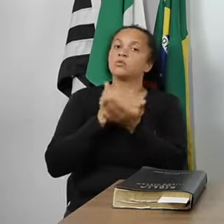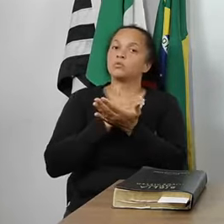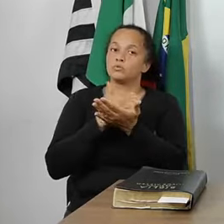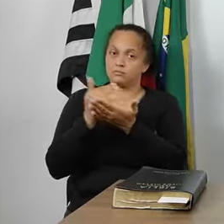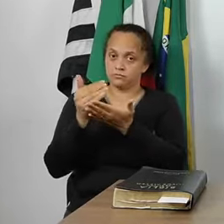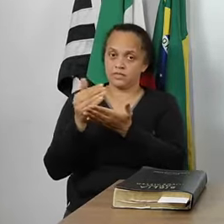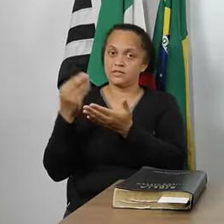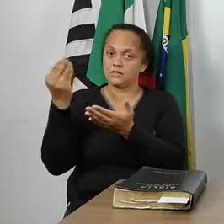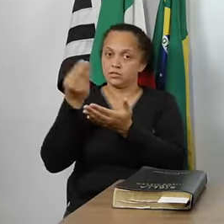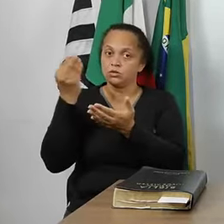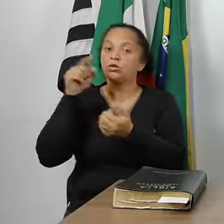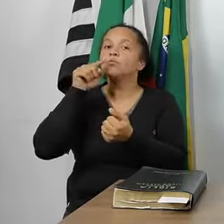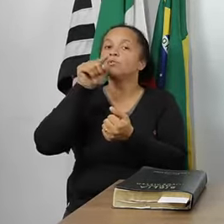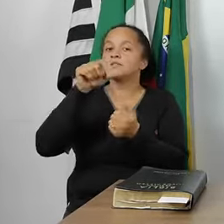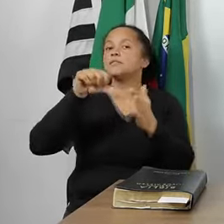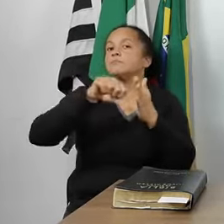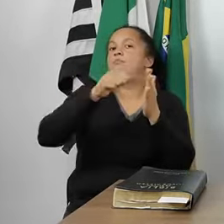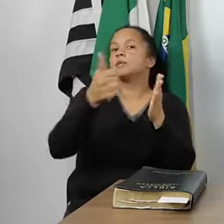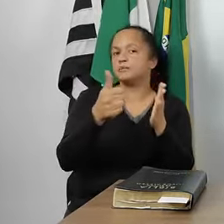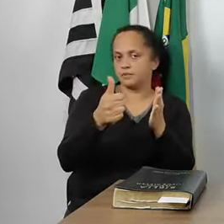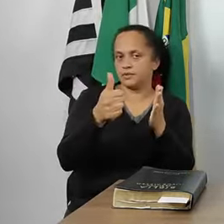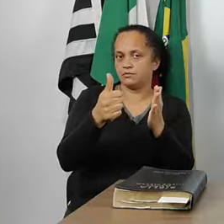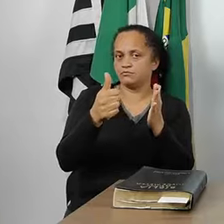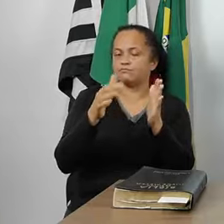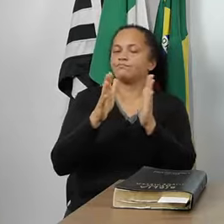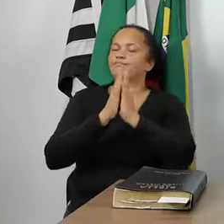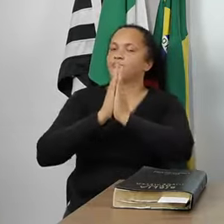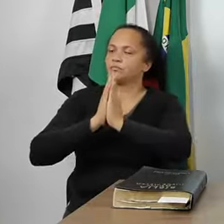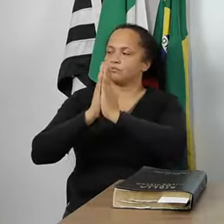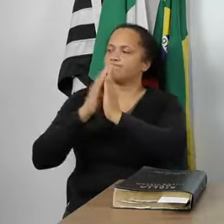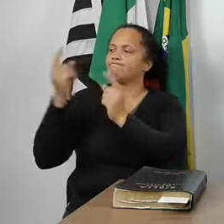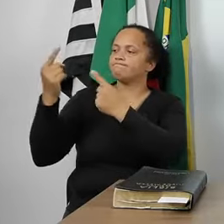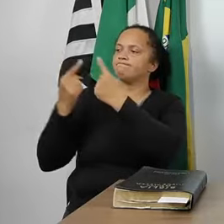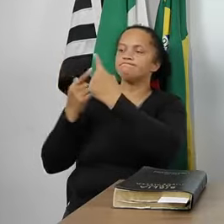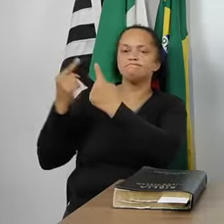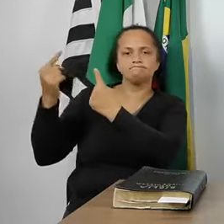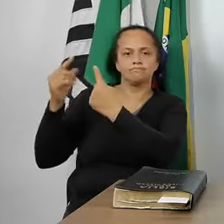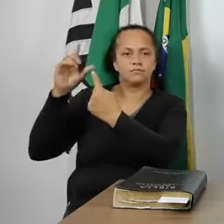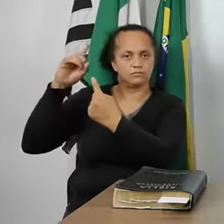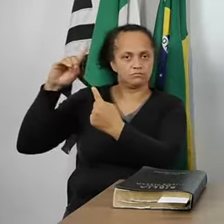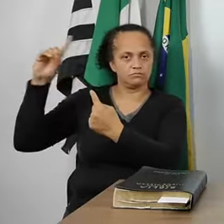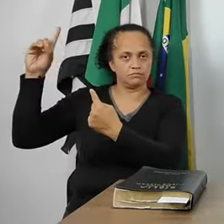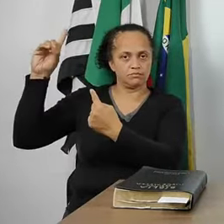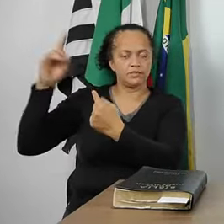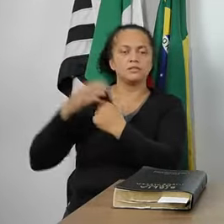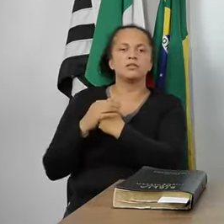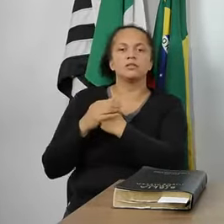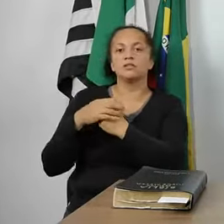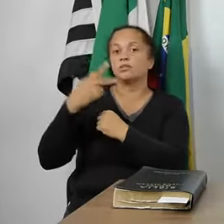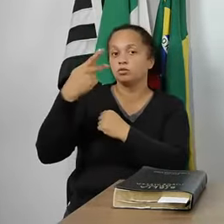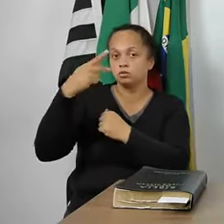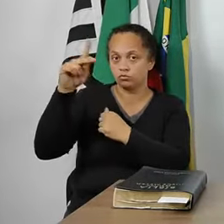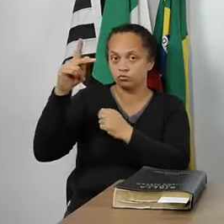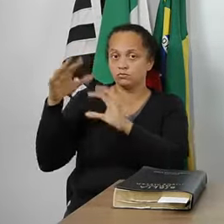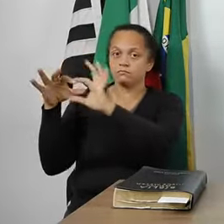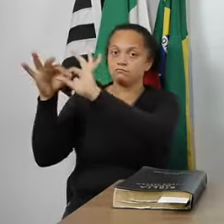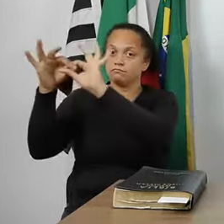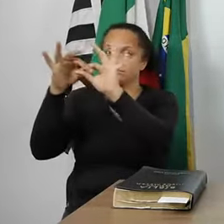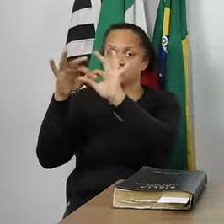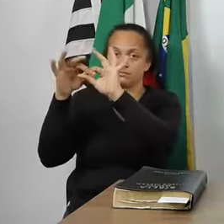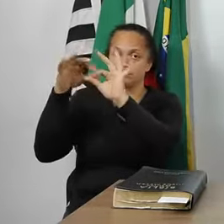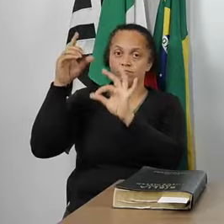você prioriza, em primeiro lugar, o seu relacionamento com Deus, a sua comunhão com